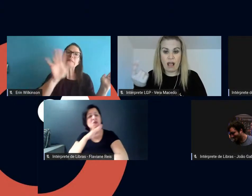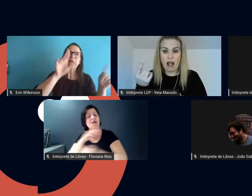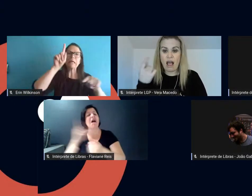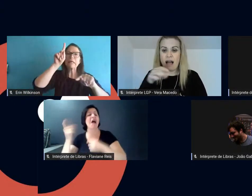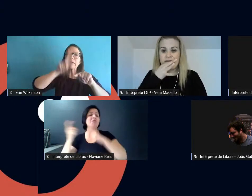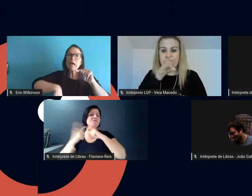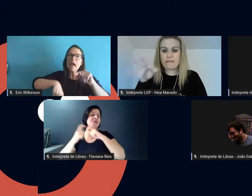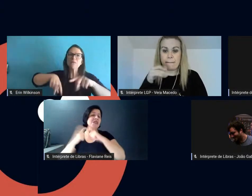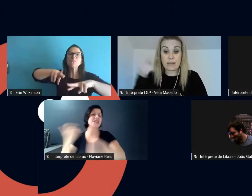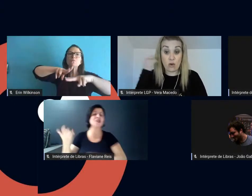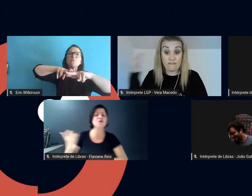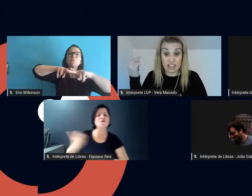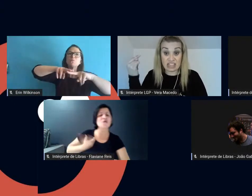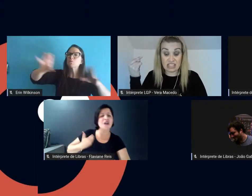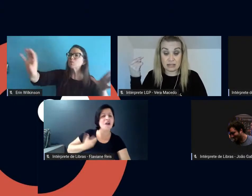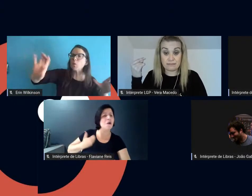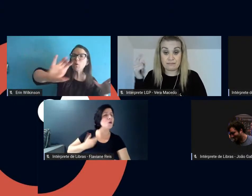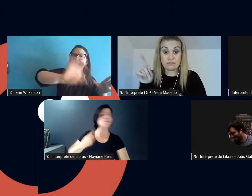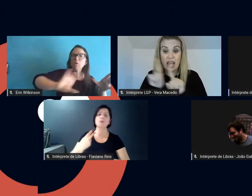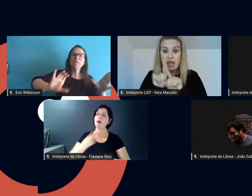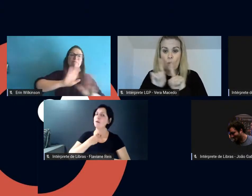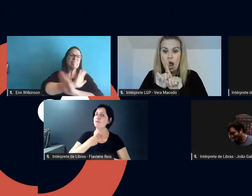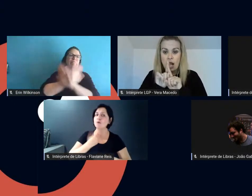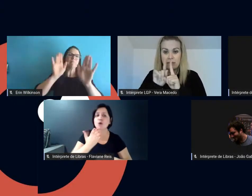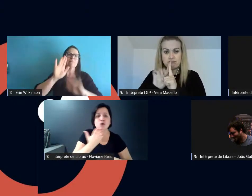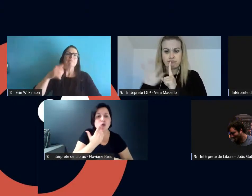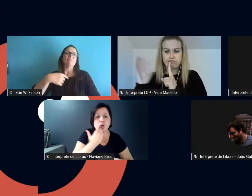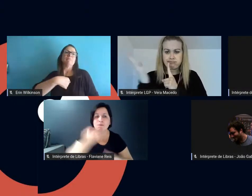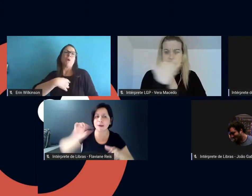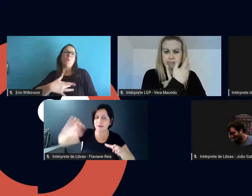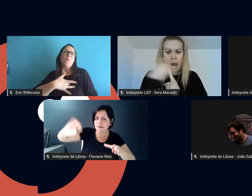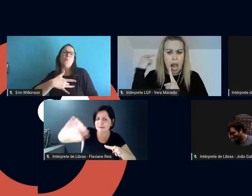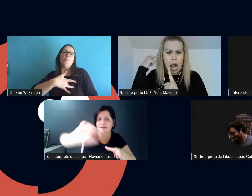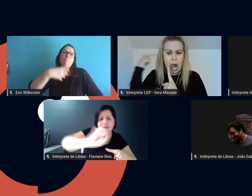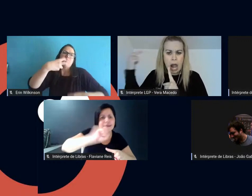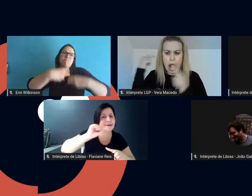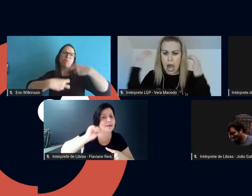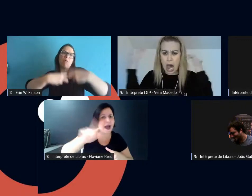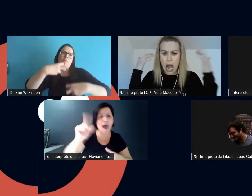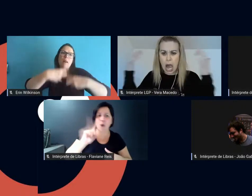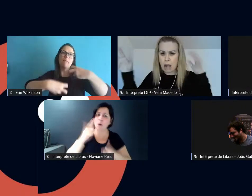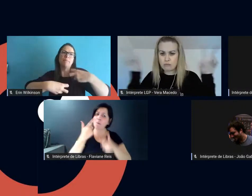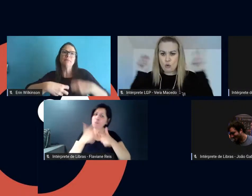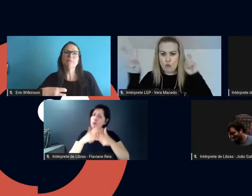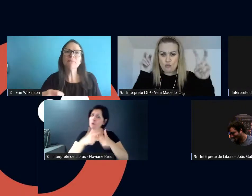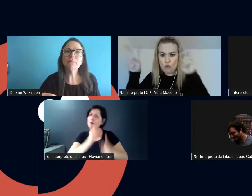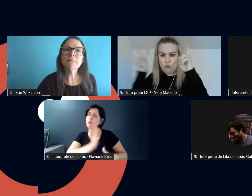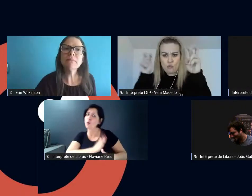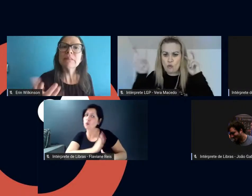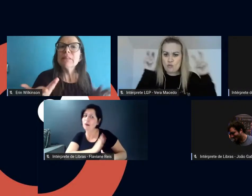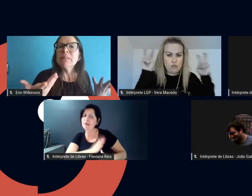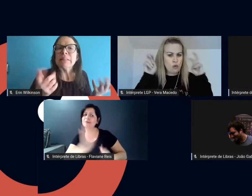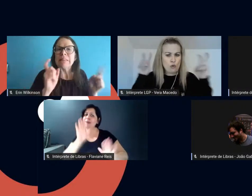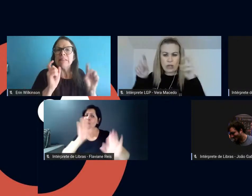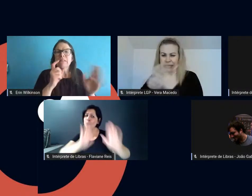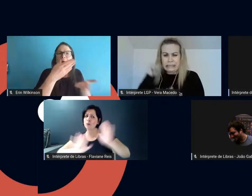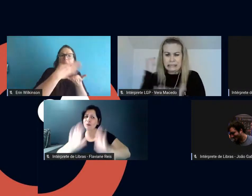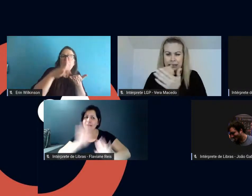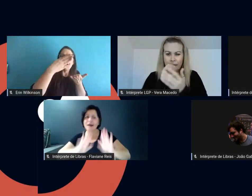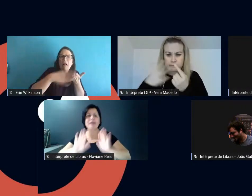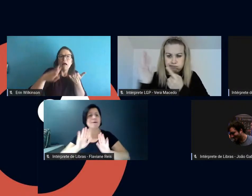famílias ouvintes, elas estão a todo instante imersas e obtendo informação